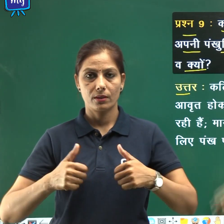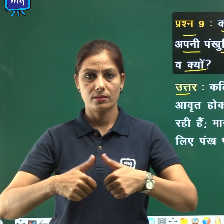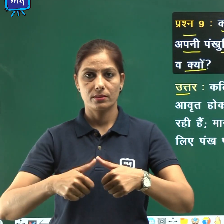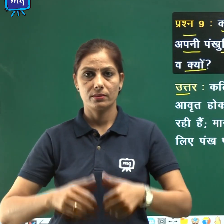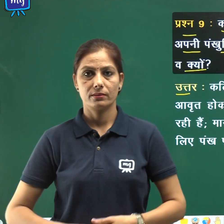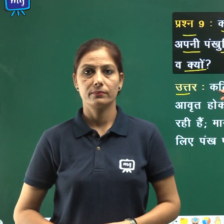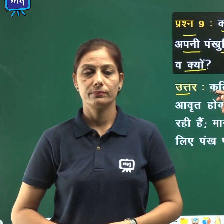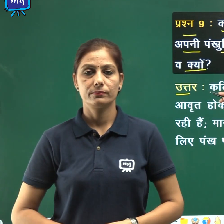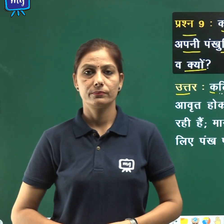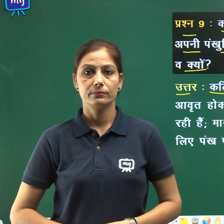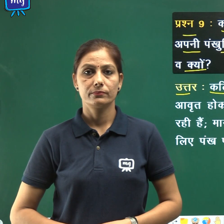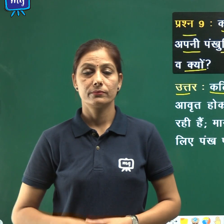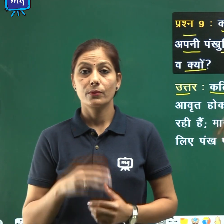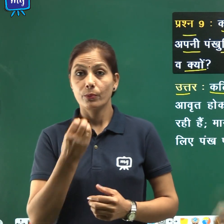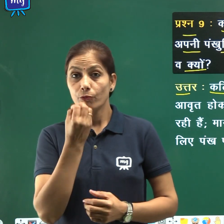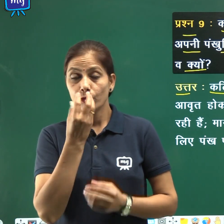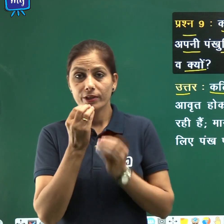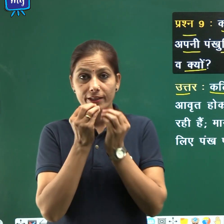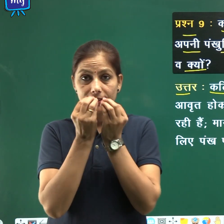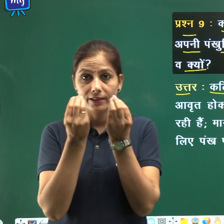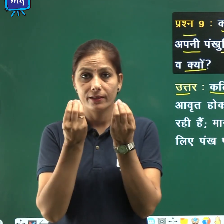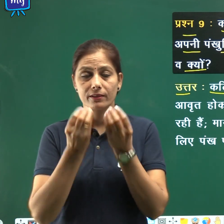है कलियां